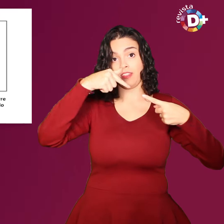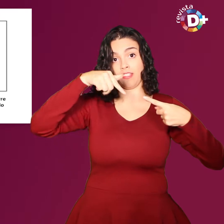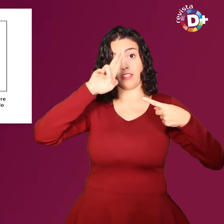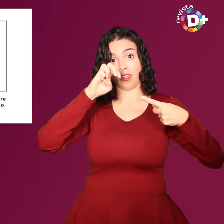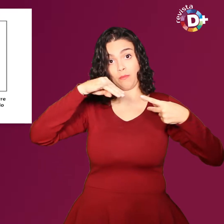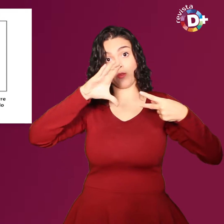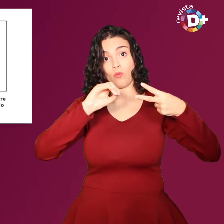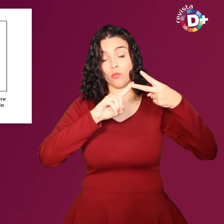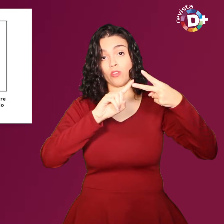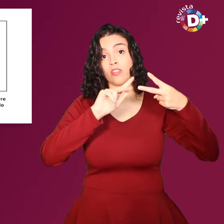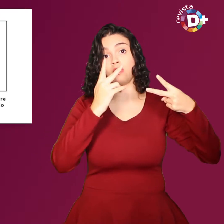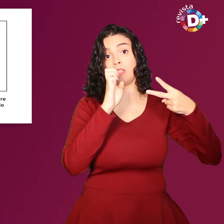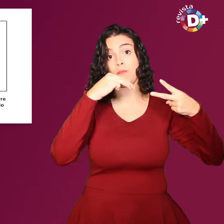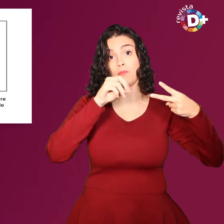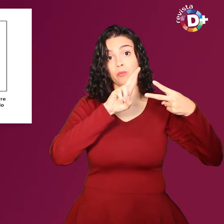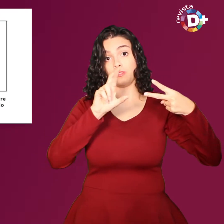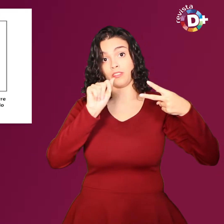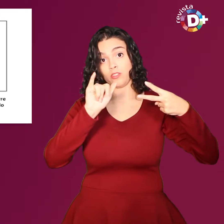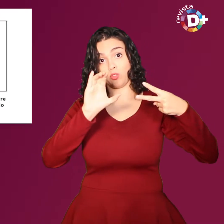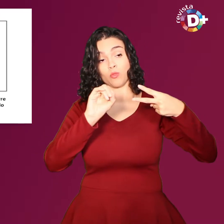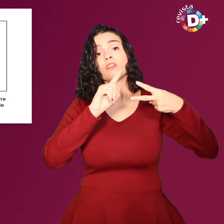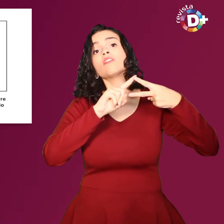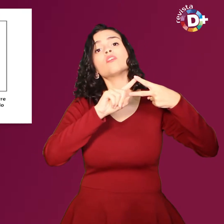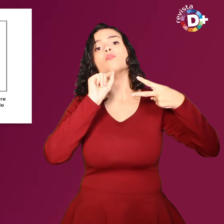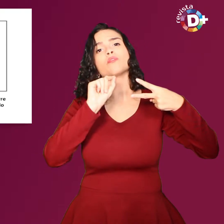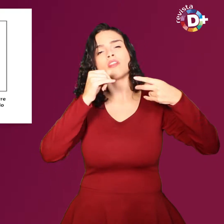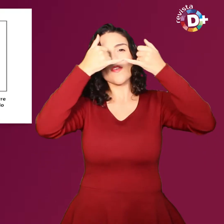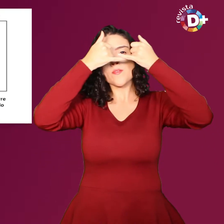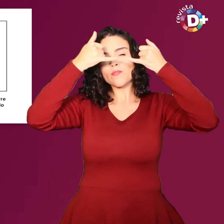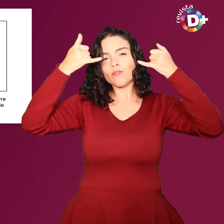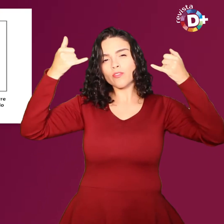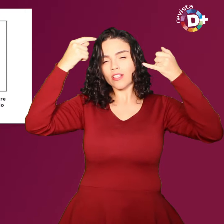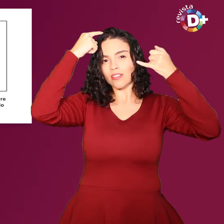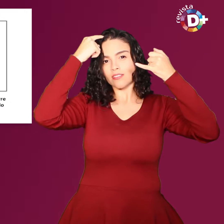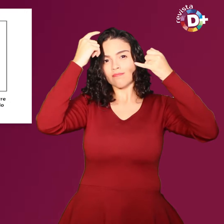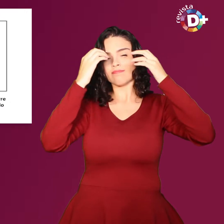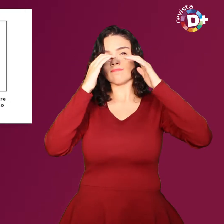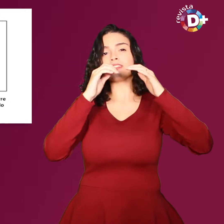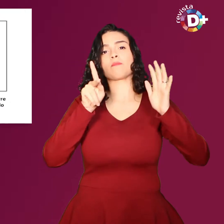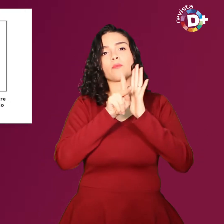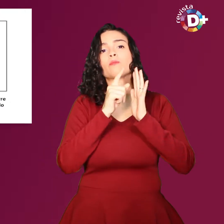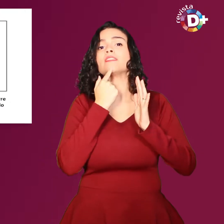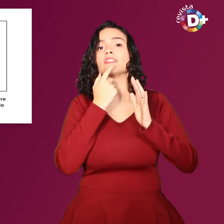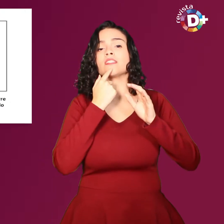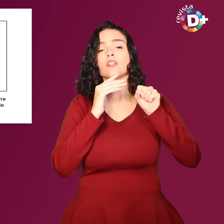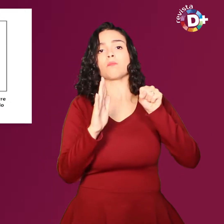isquêmico e o hemorrágico. O primeiro ocorre quando há entupimento de um vaso sanguíneo, causando